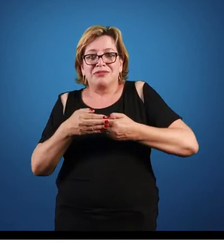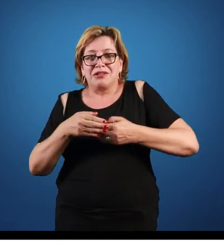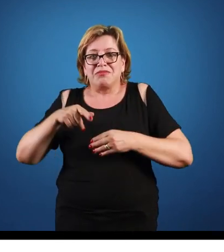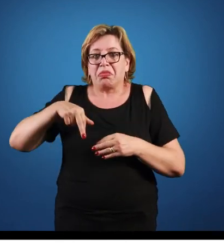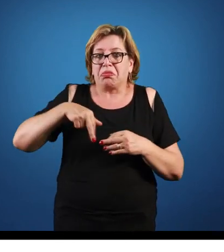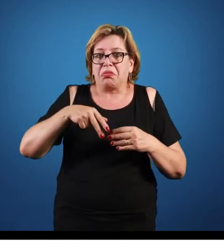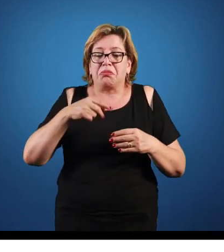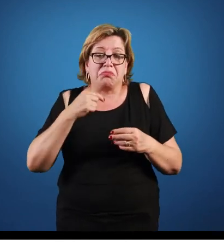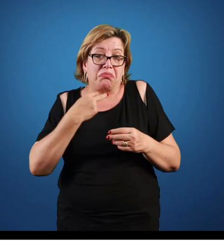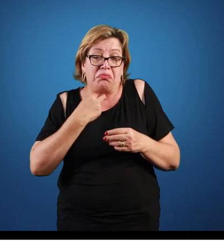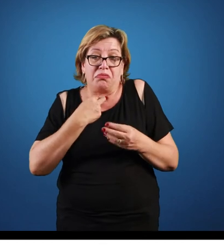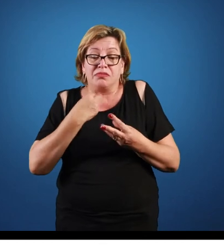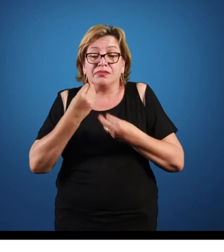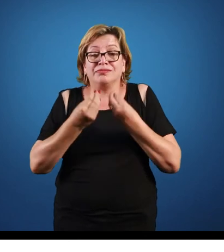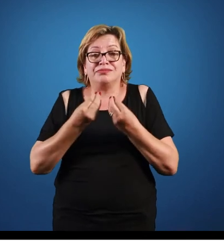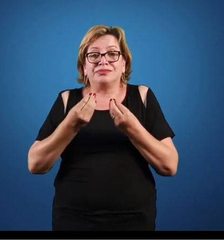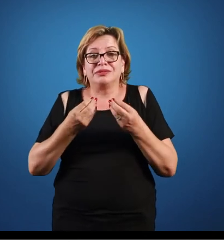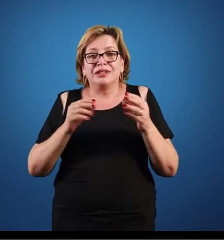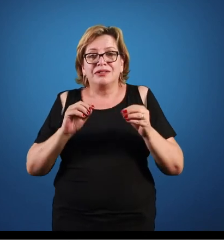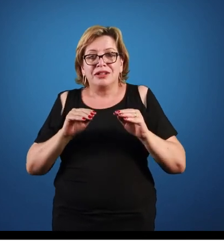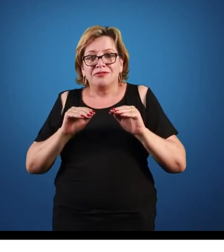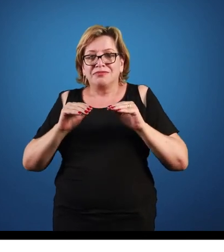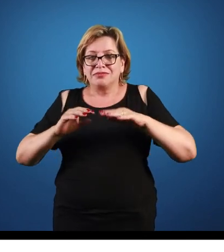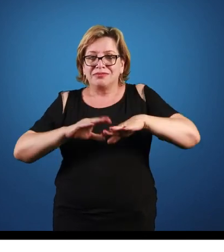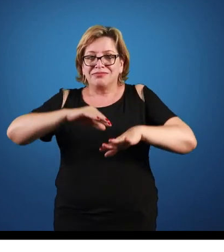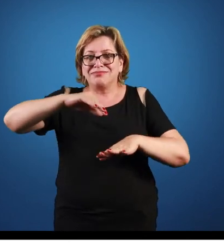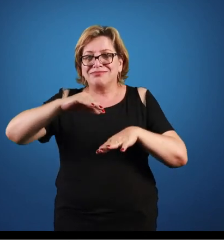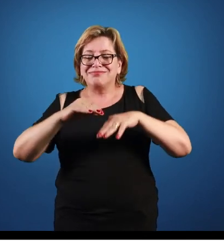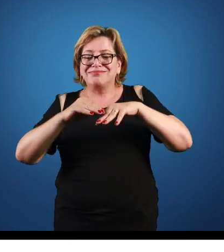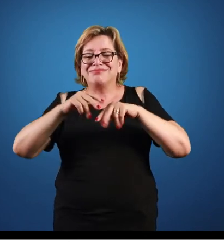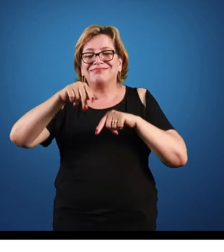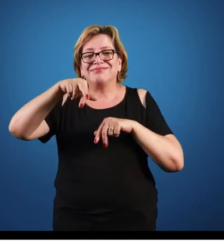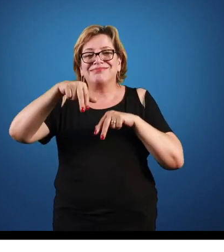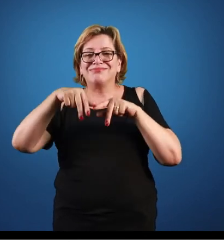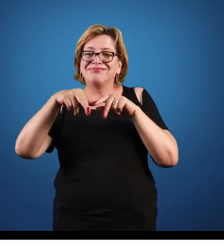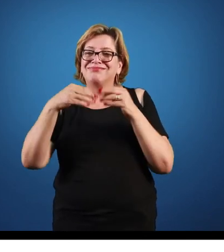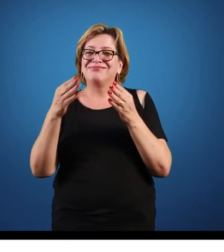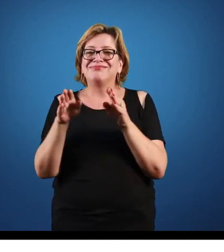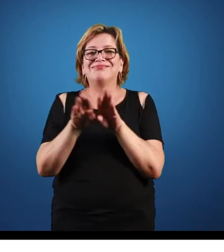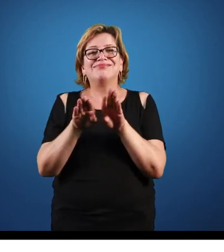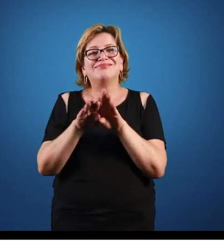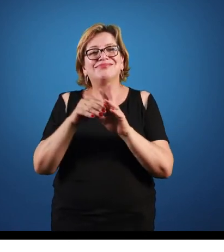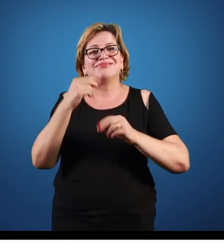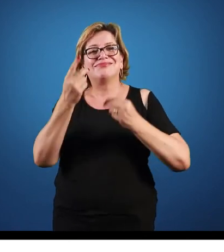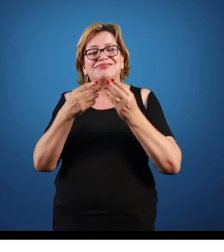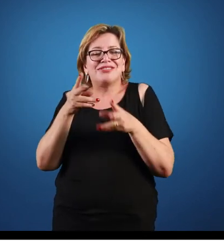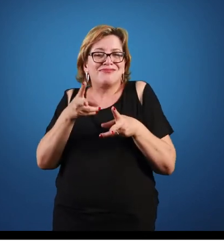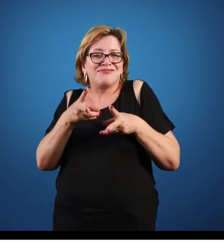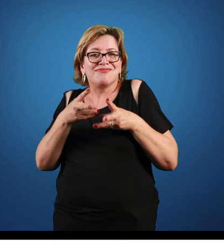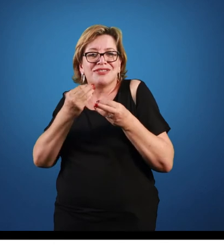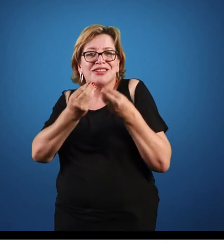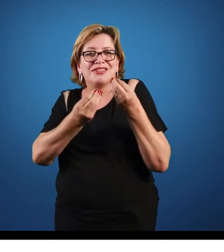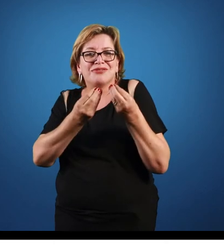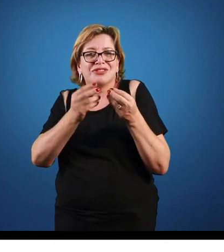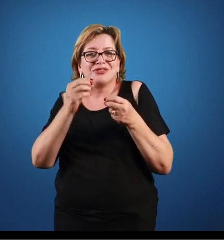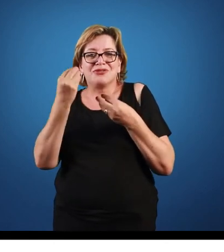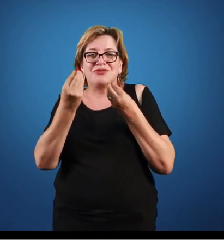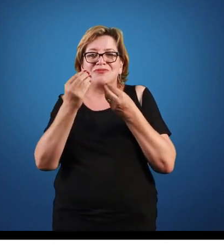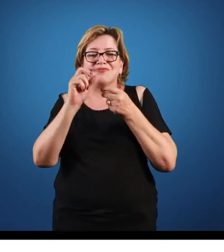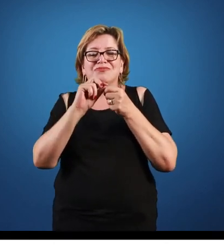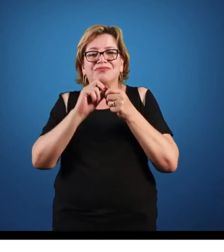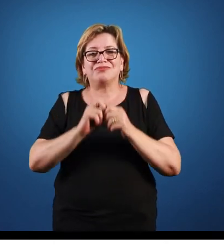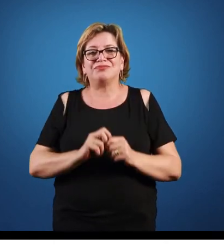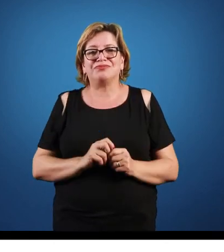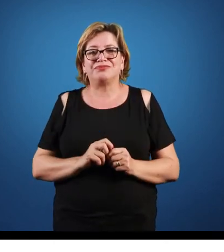cenário que nós temos aqui mas ele pode movimentar os braços e na perna então é isso que a gente vai fazer para vocês terem uma noção do trabalho que dá pra fazer